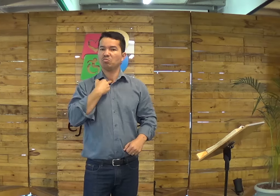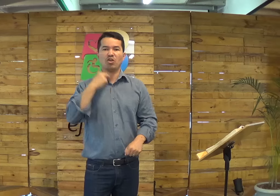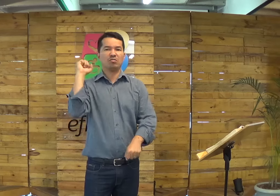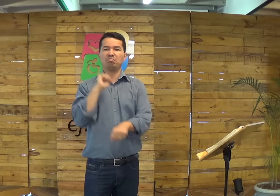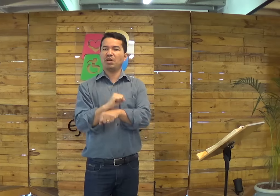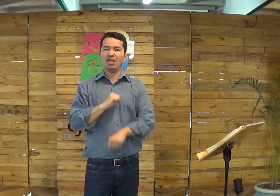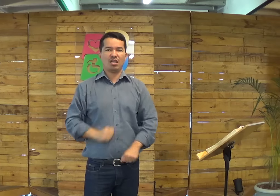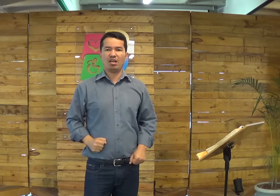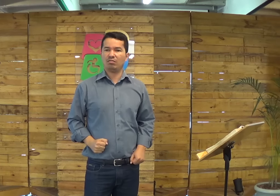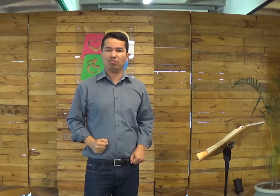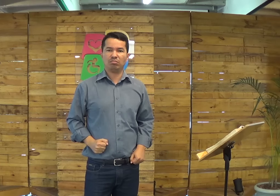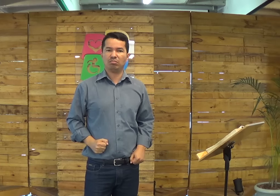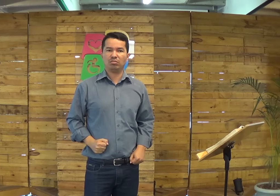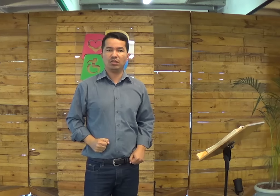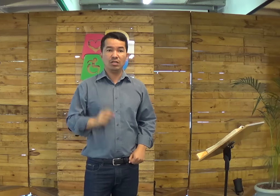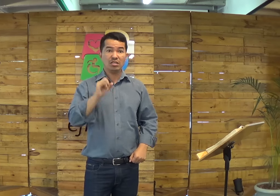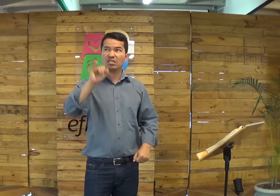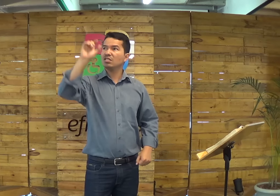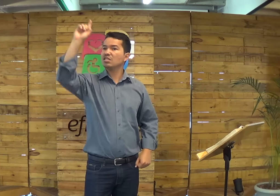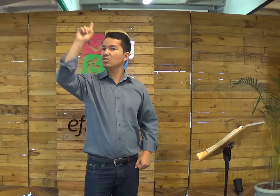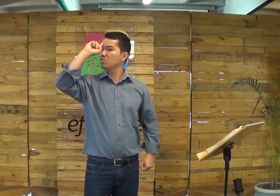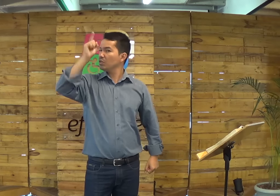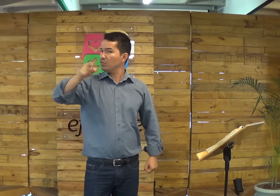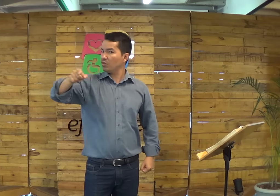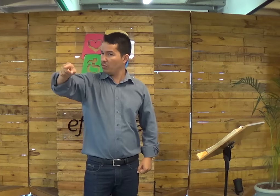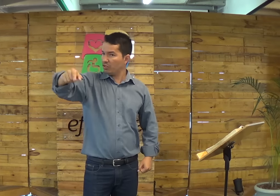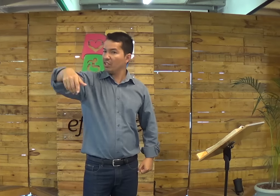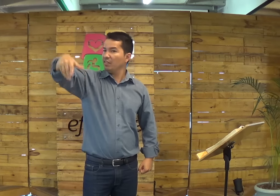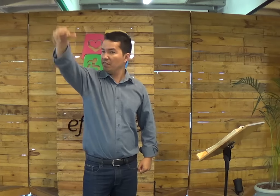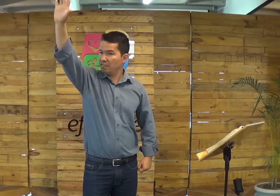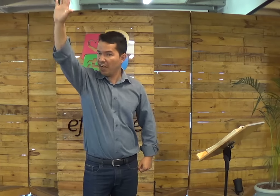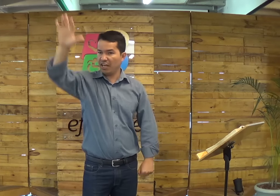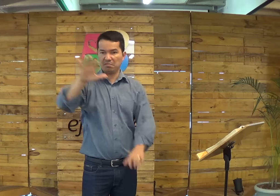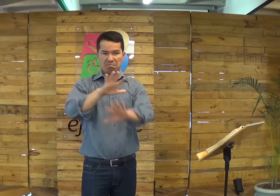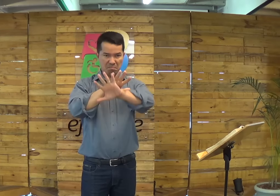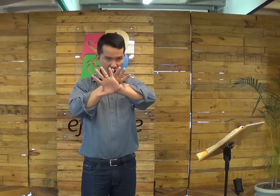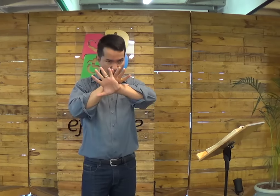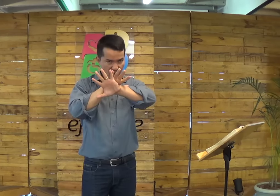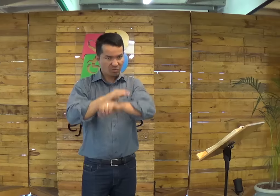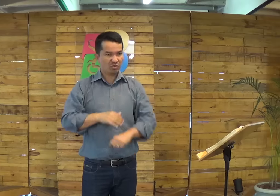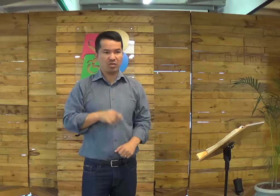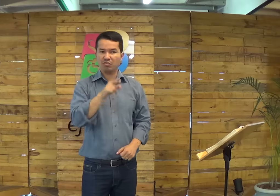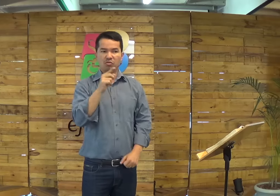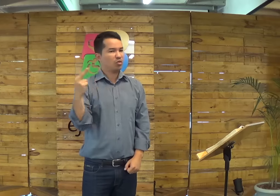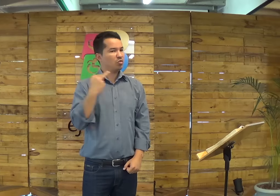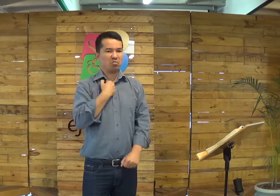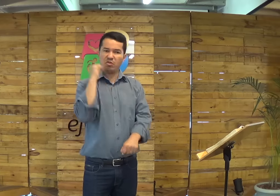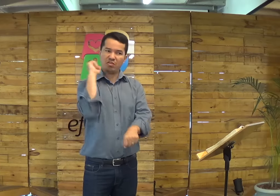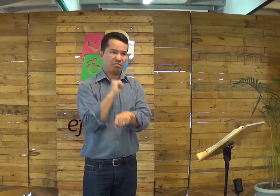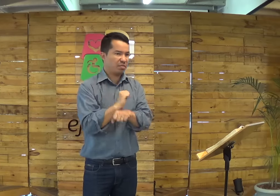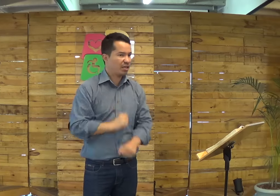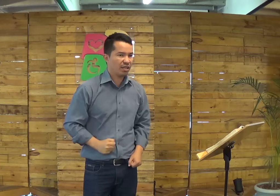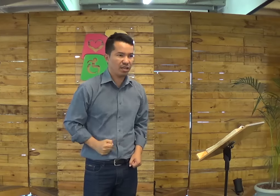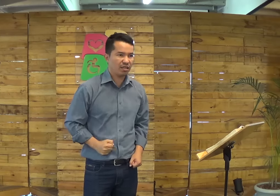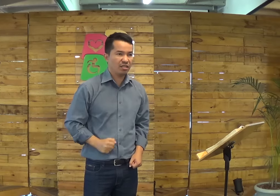você não pode parar se Deus mandou você vai pro mãos você não pode